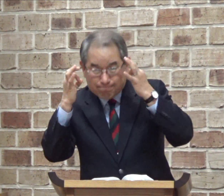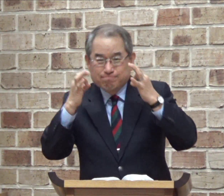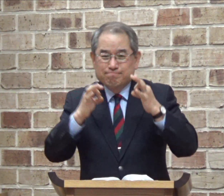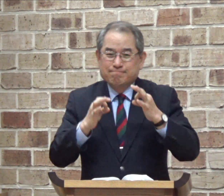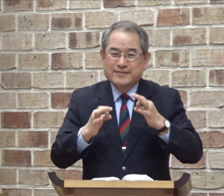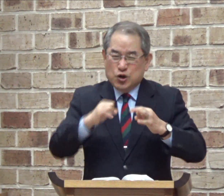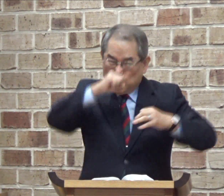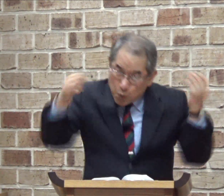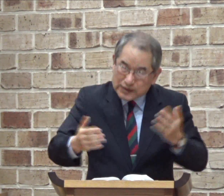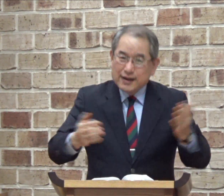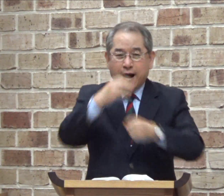것입니다.